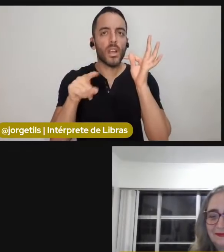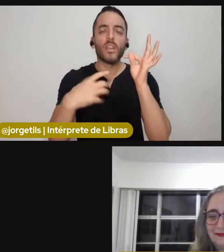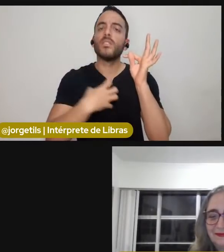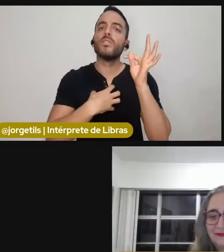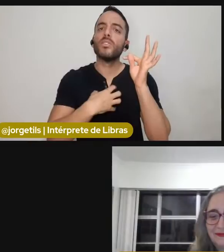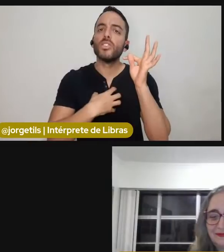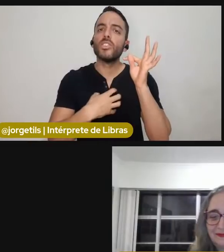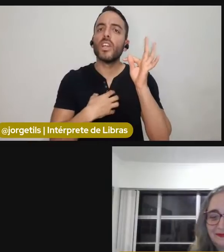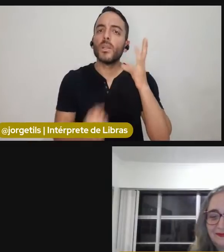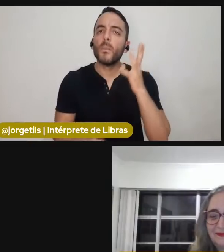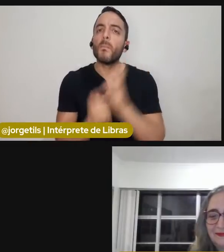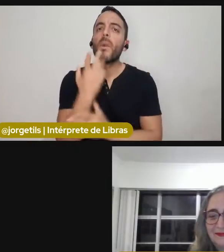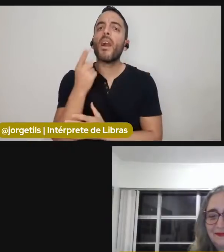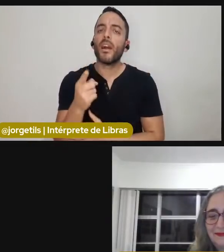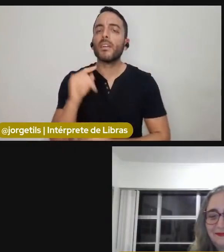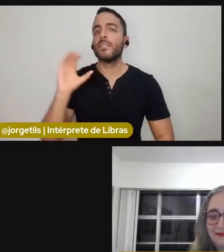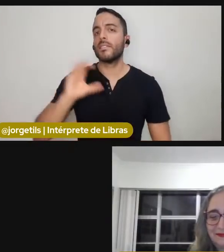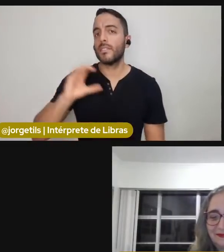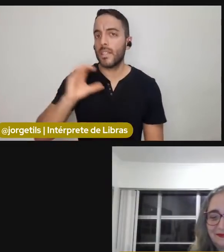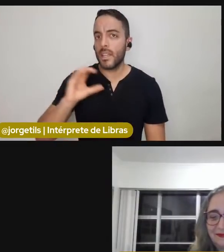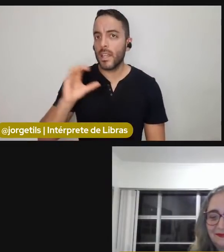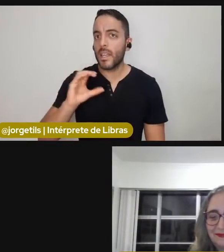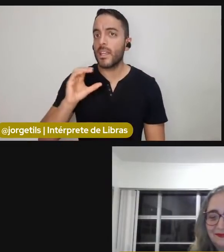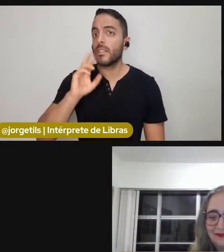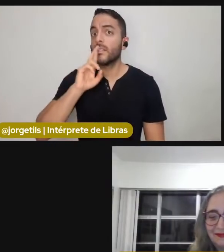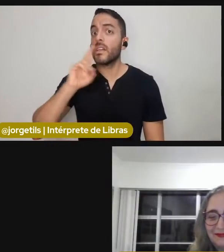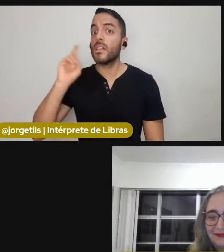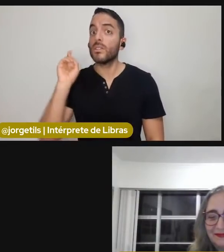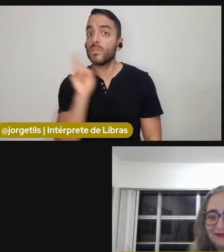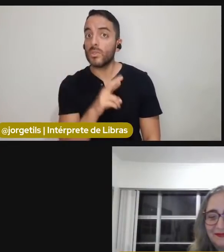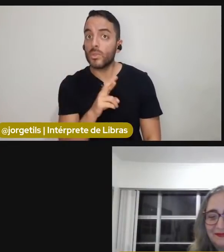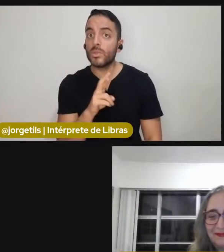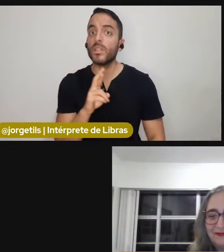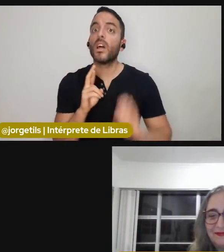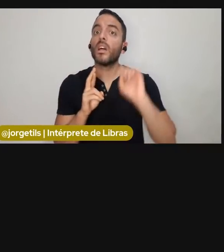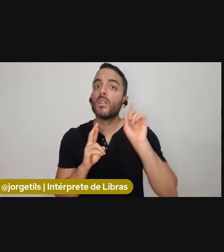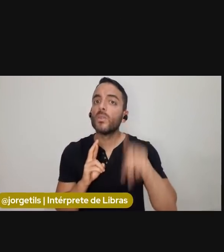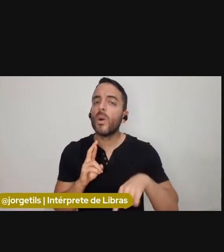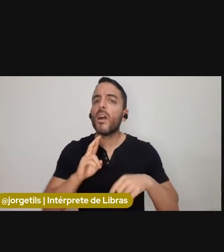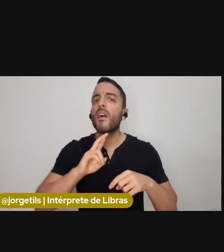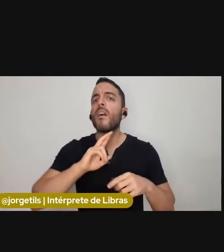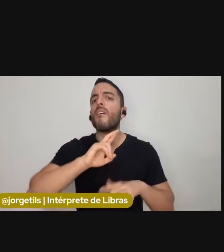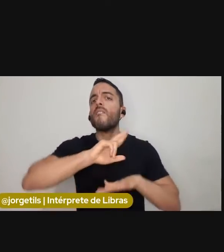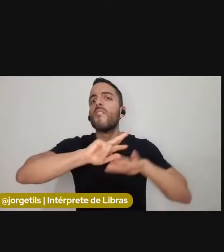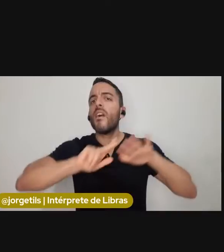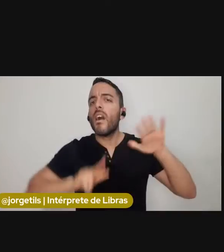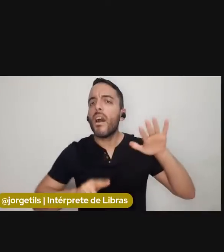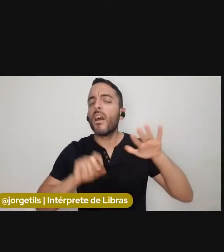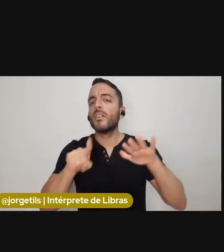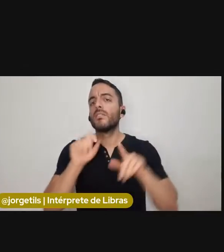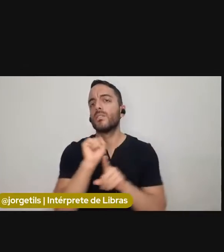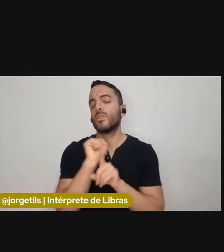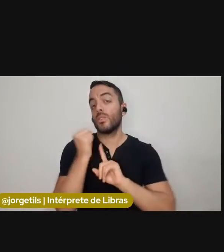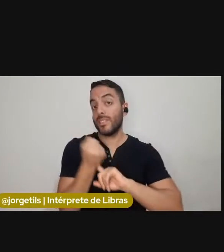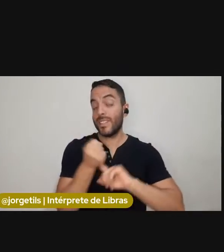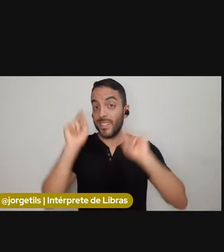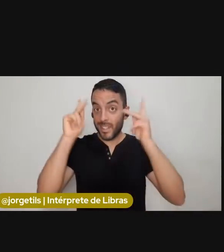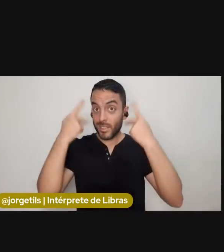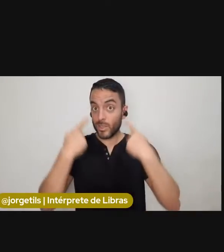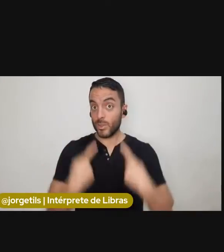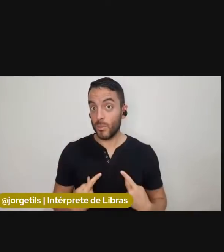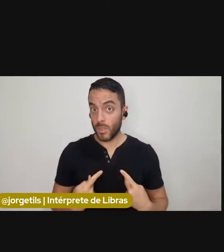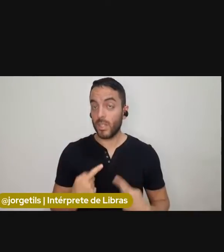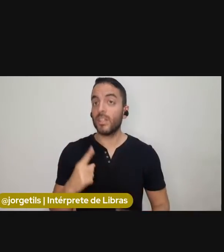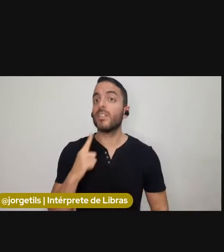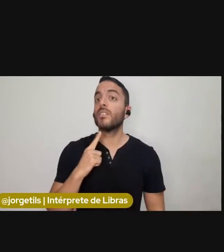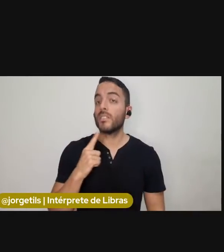ciência, pelos resultados vários que a sociedade humana, enfim, tem